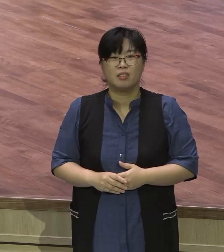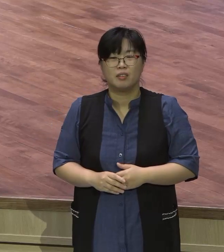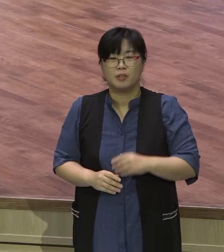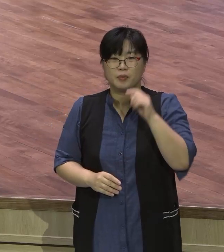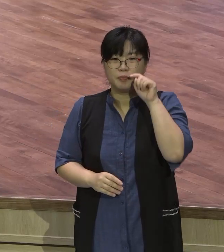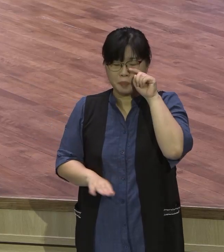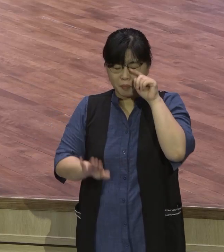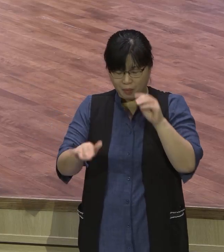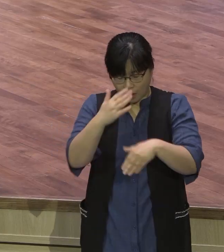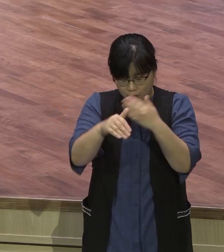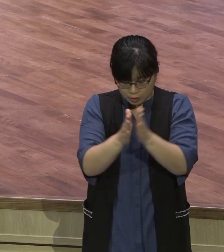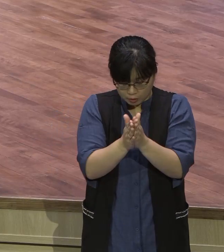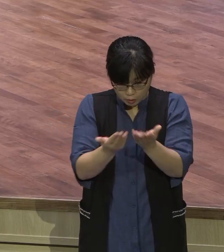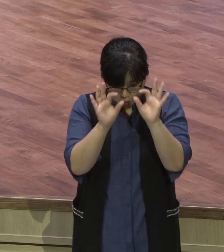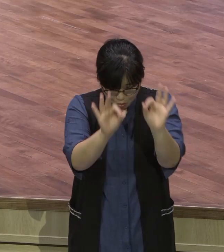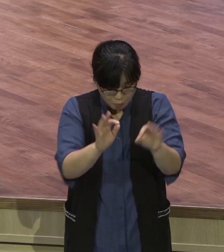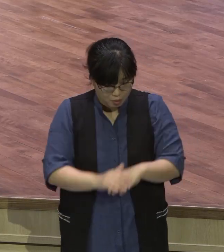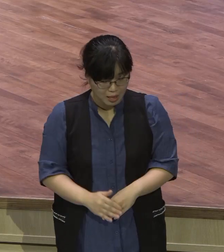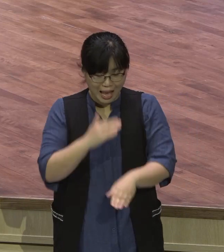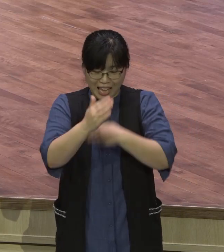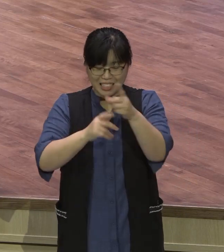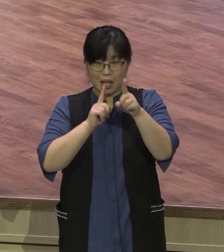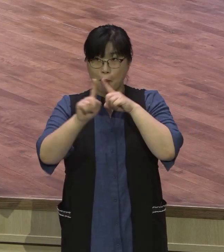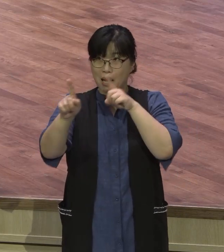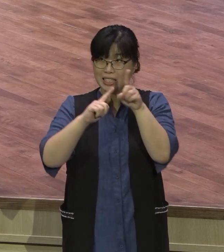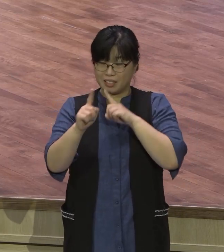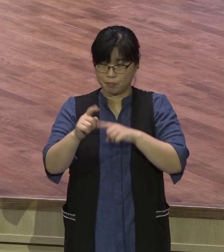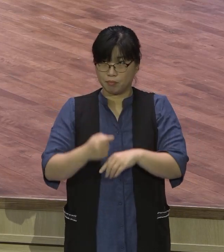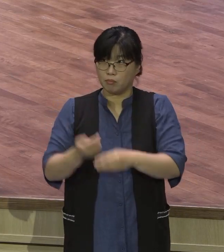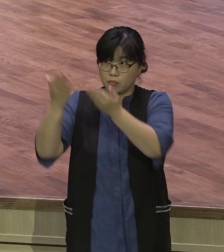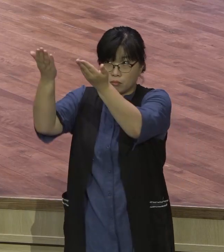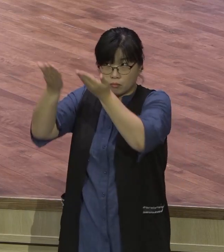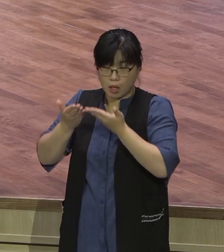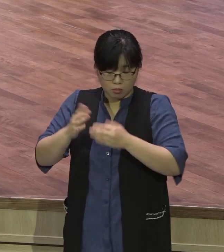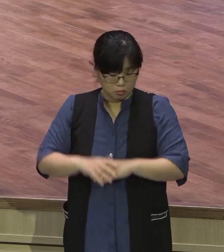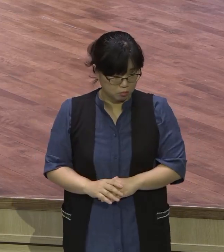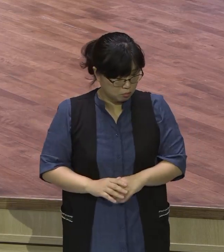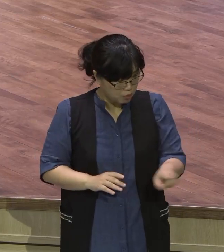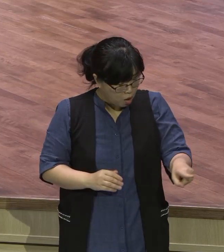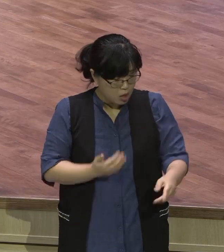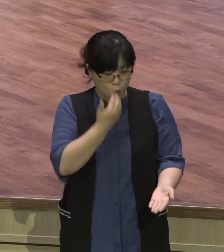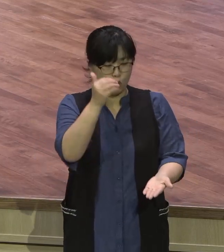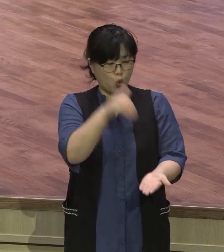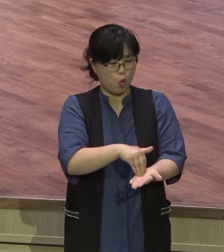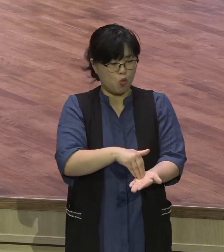돌짝밭이 부러졌는데 하나도 없어 그래서 말씀 말씀 그 말씀